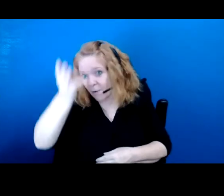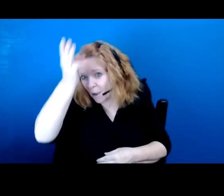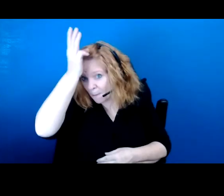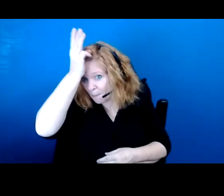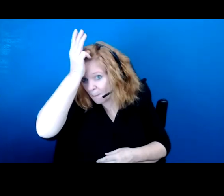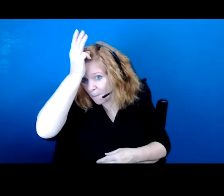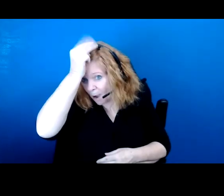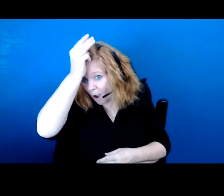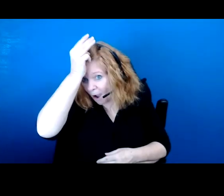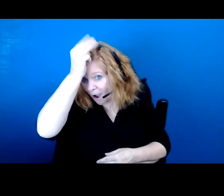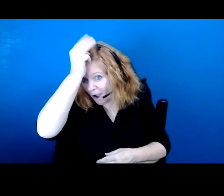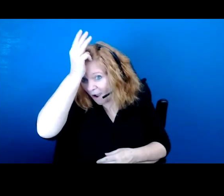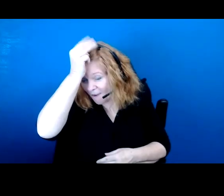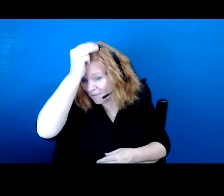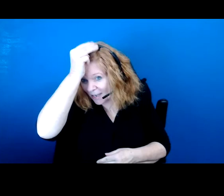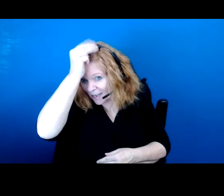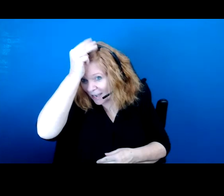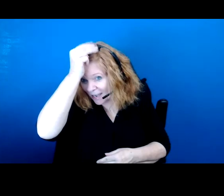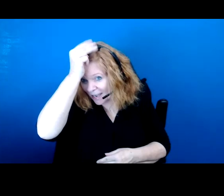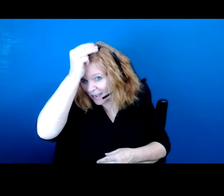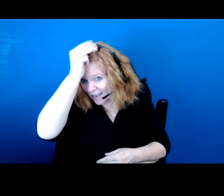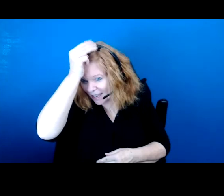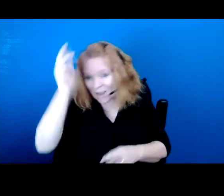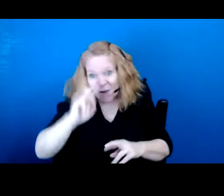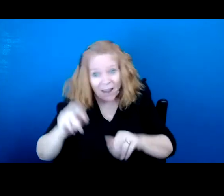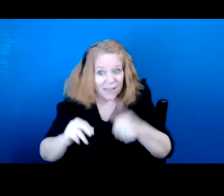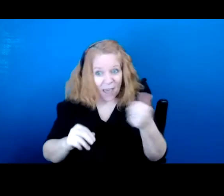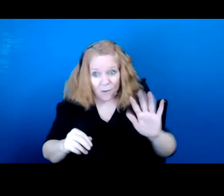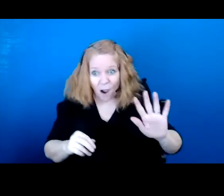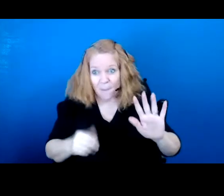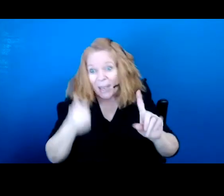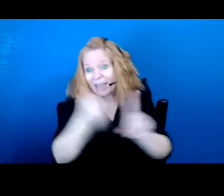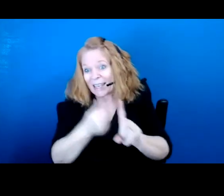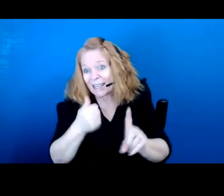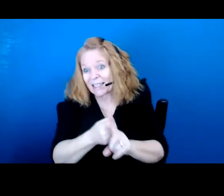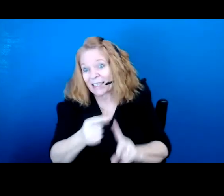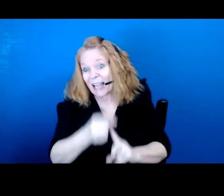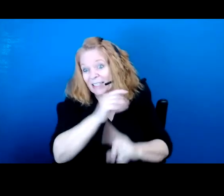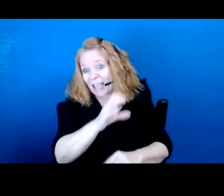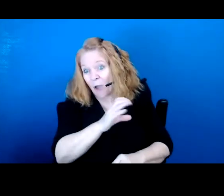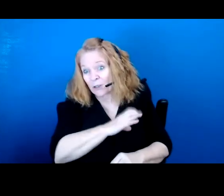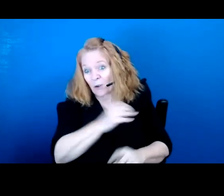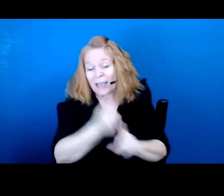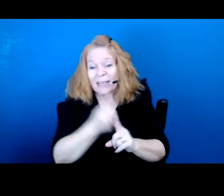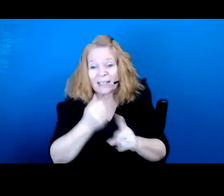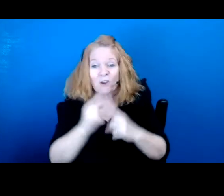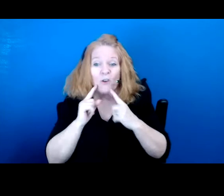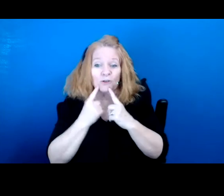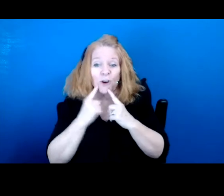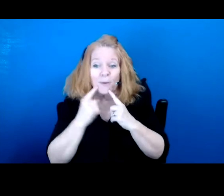bienvenidos al mundo maravilloso todos juntos de marvel es un